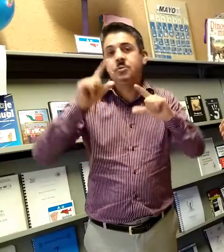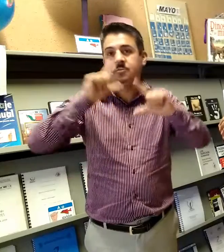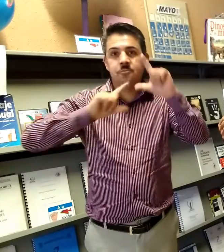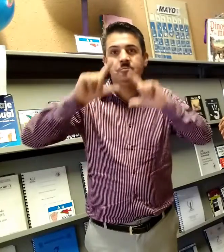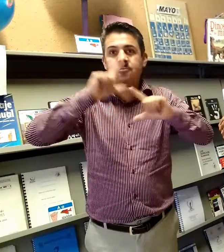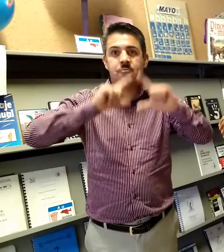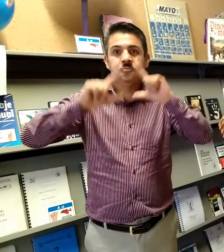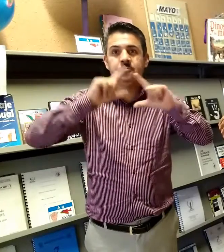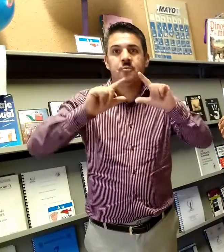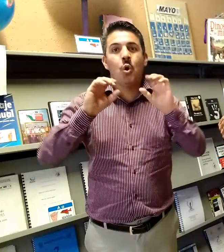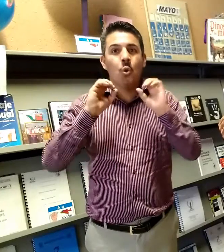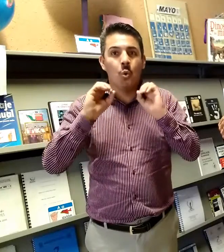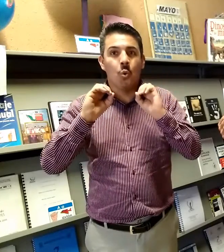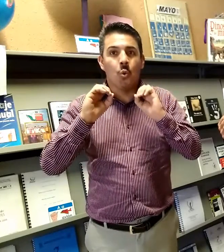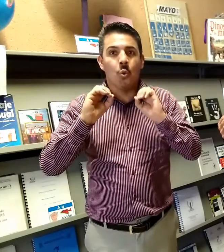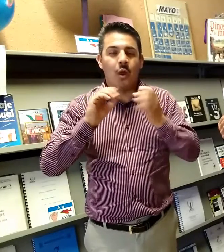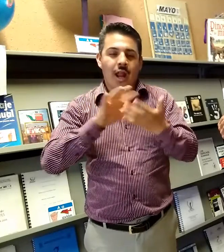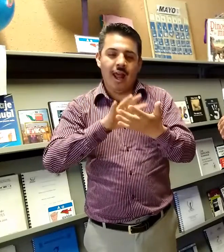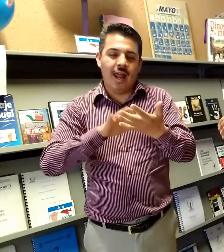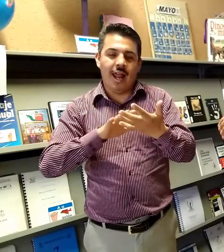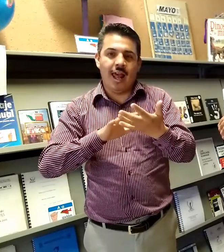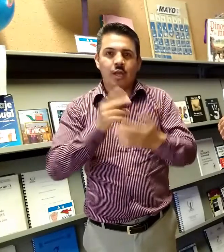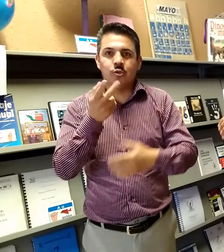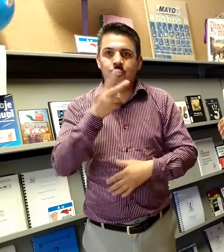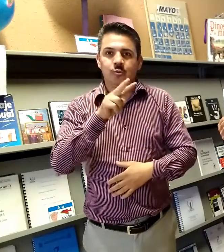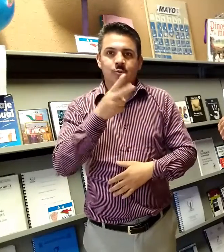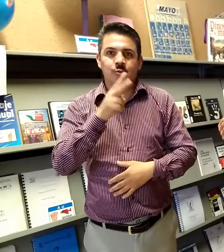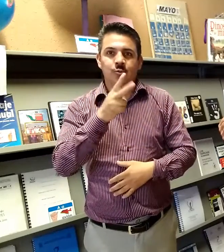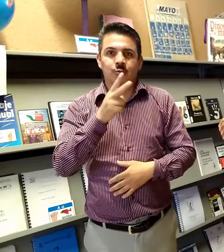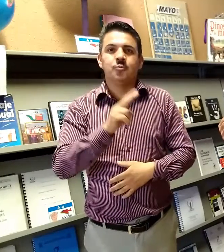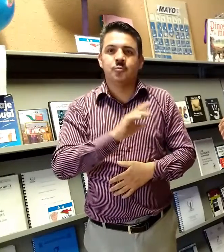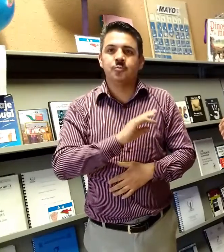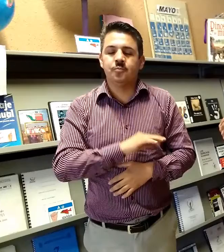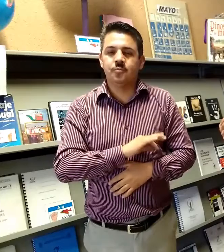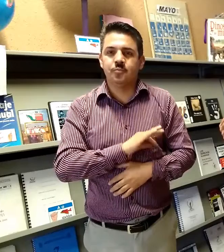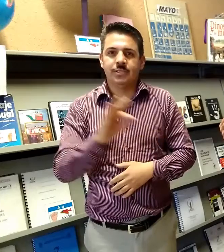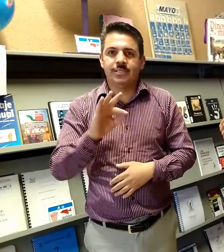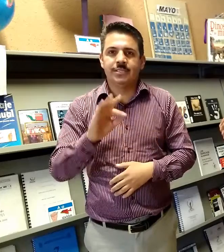Historias de niños con discapacidad auditiva.